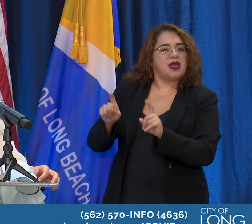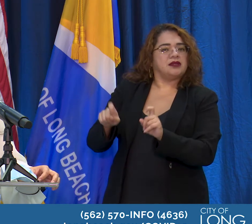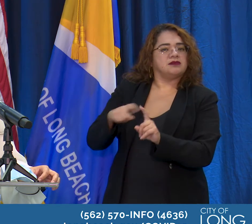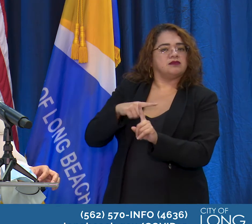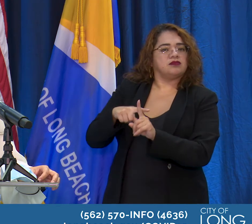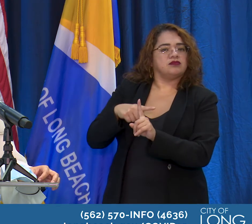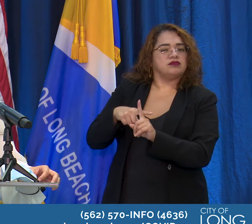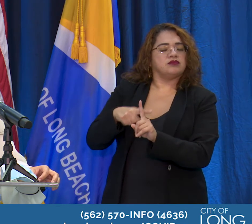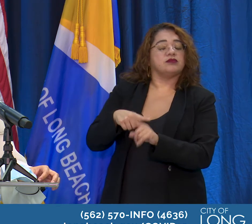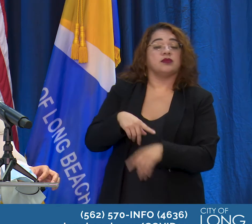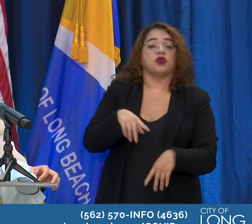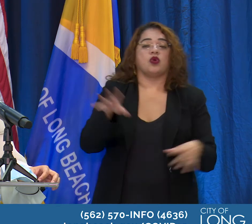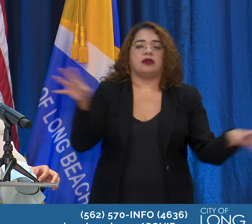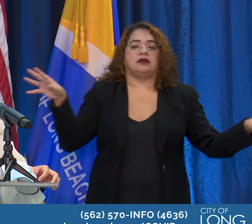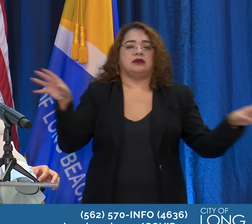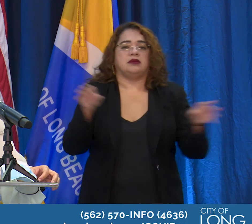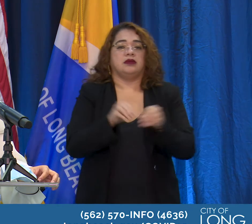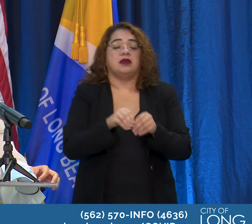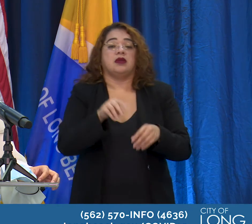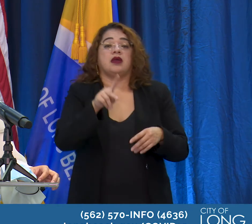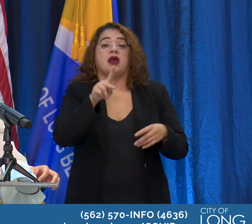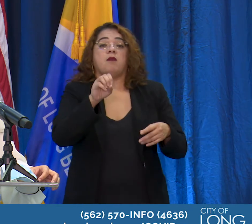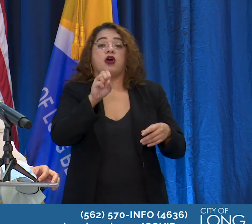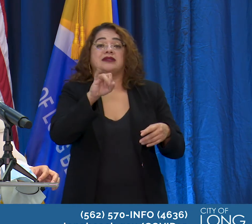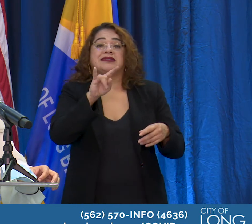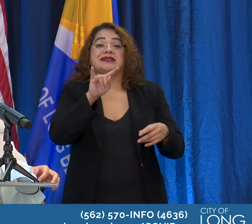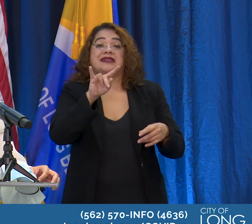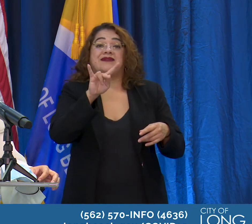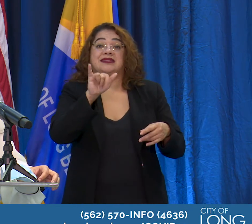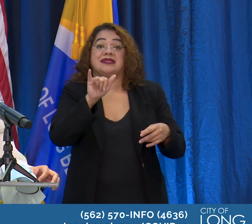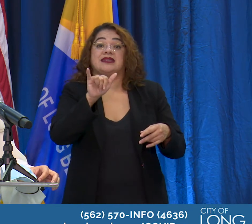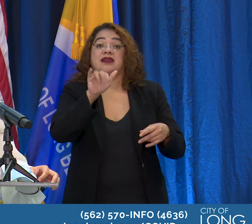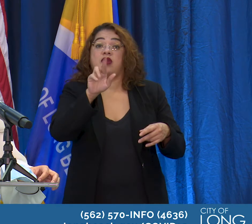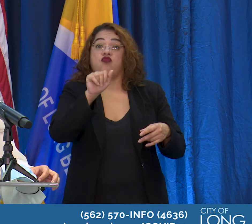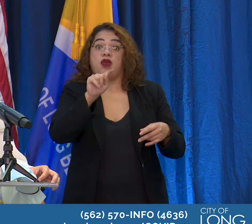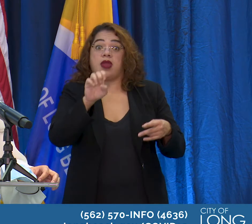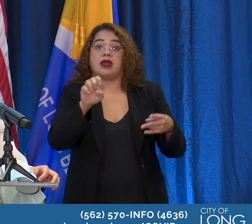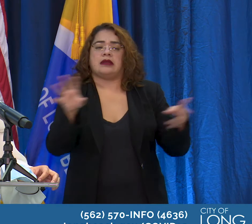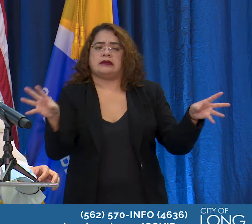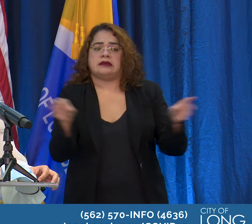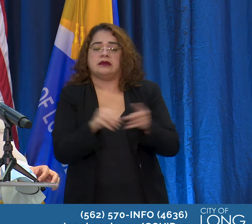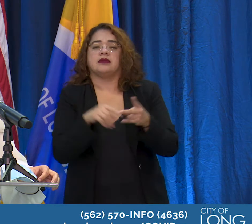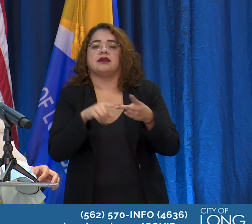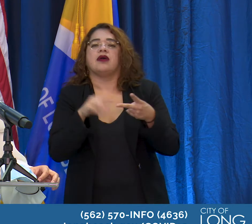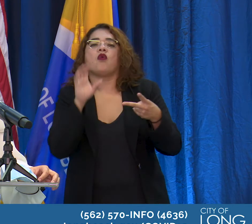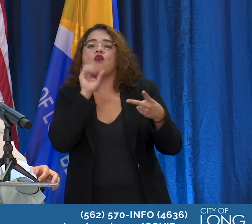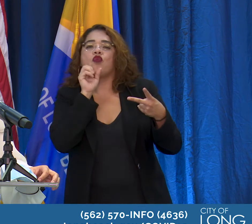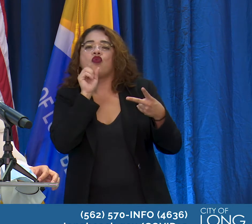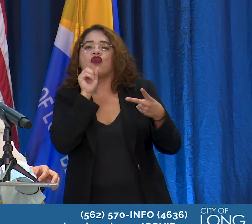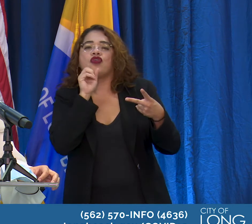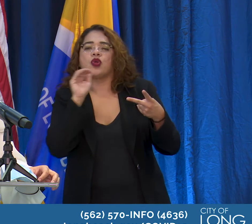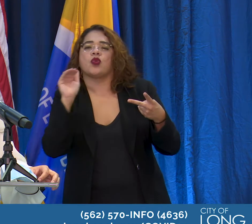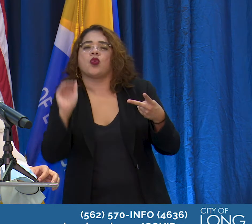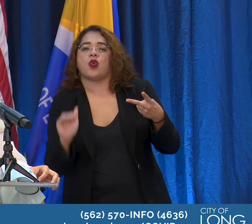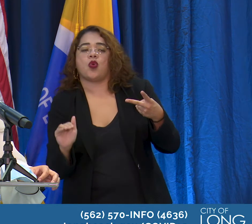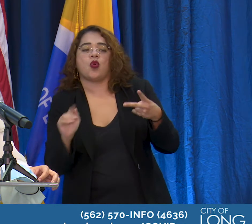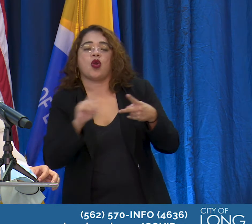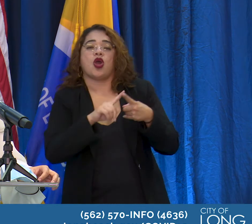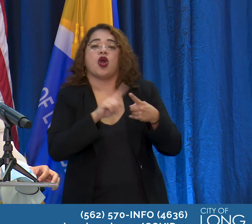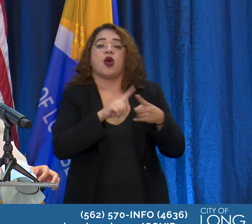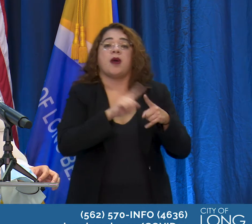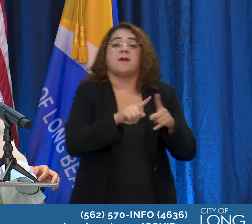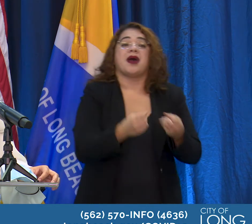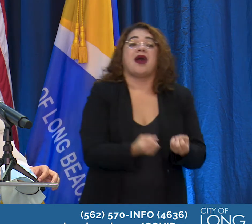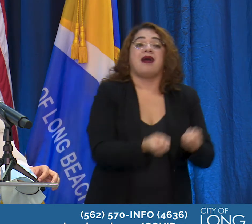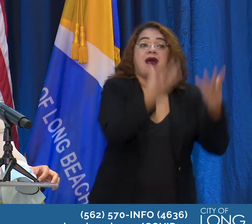de positividad del condado nos coloca en el nivel anaranjado, pero la tasa de casos está en el nivel